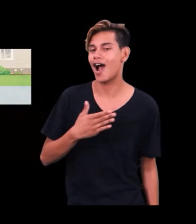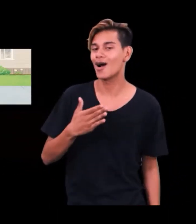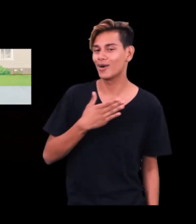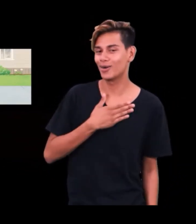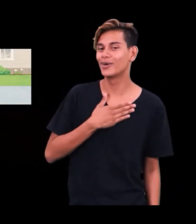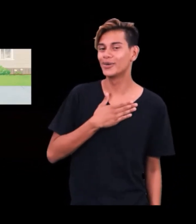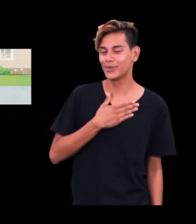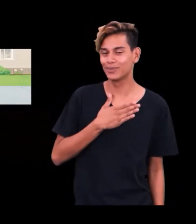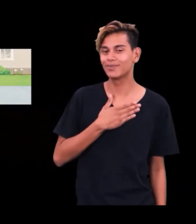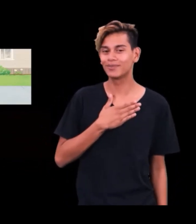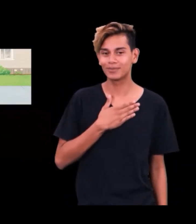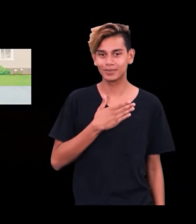aho.